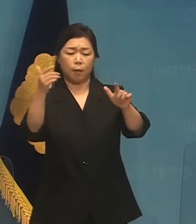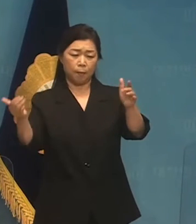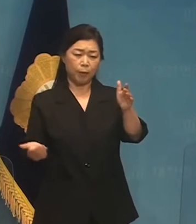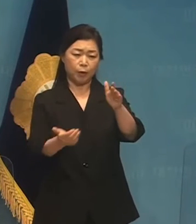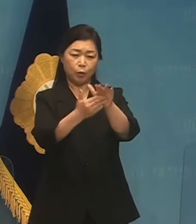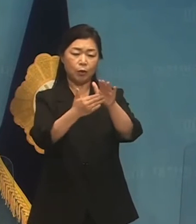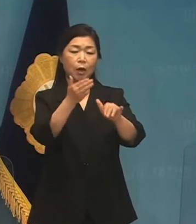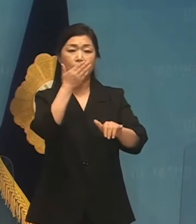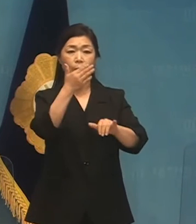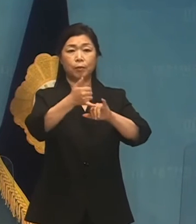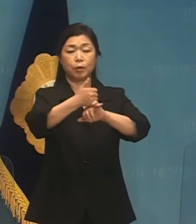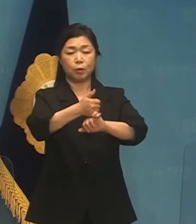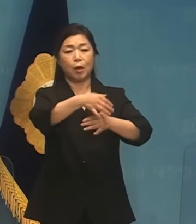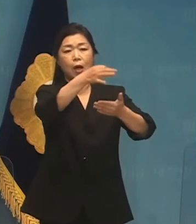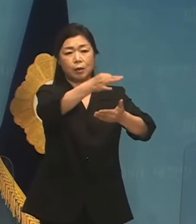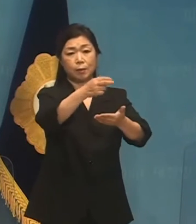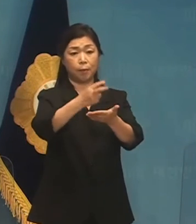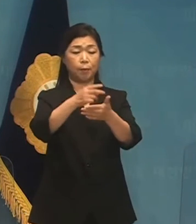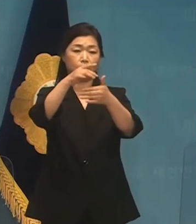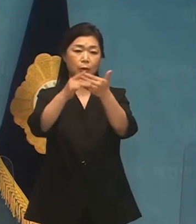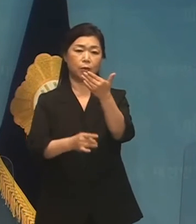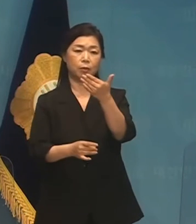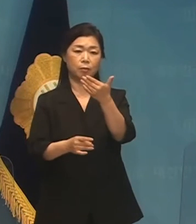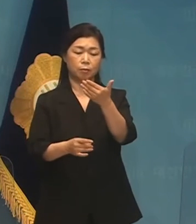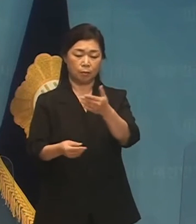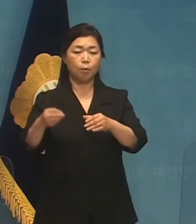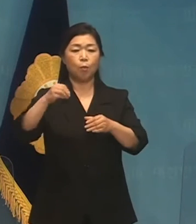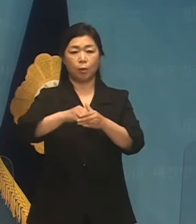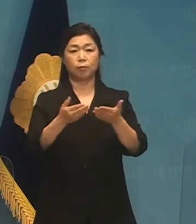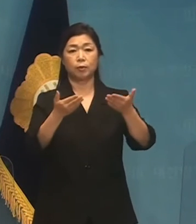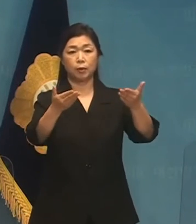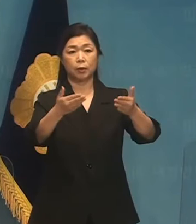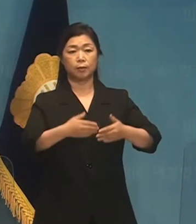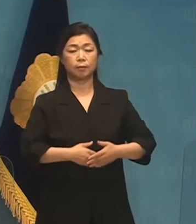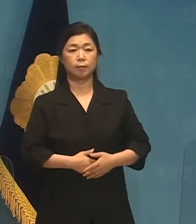하는 가치와 규범들을 담아낼 것입니다.